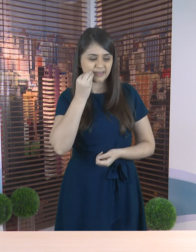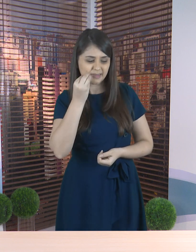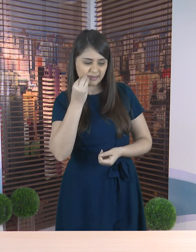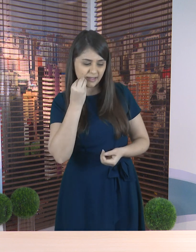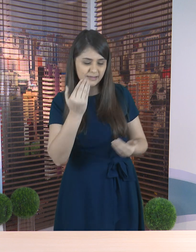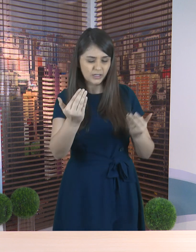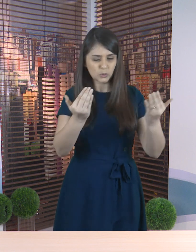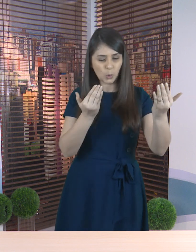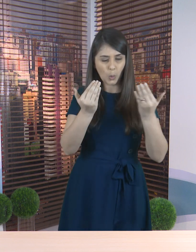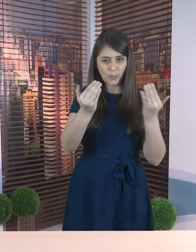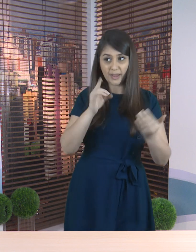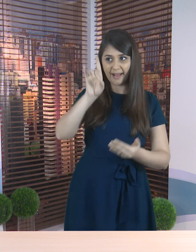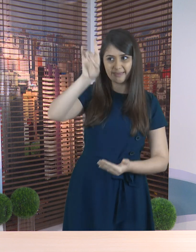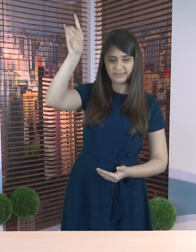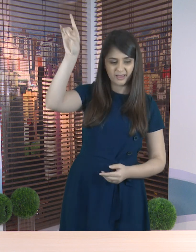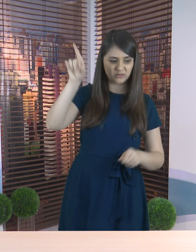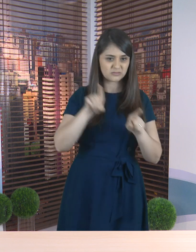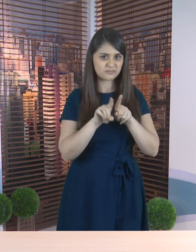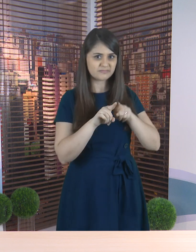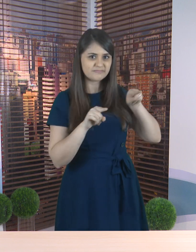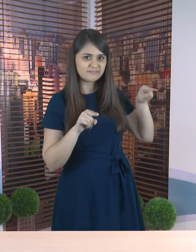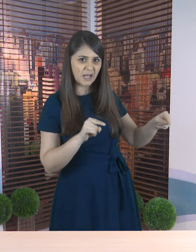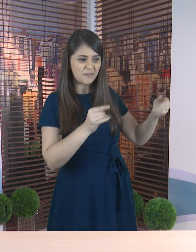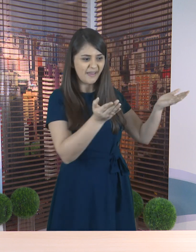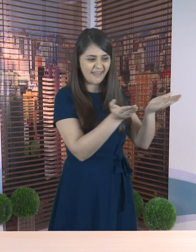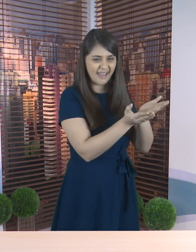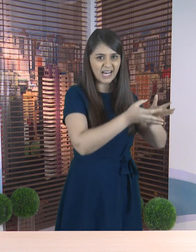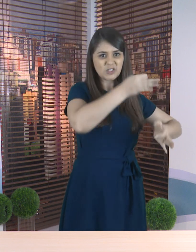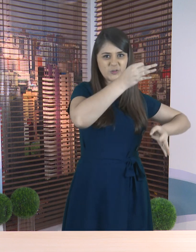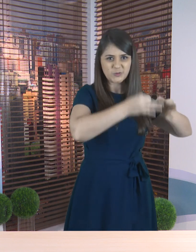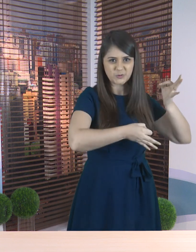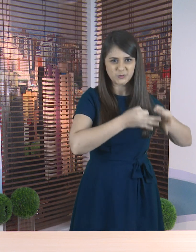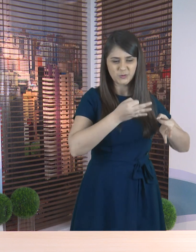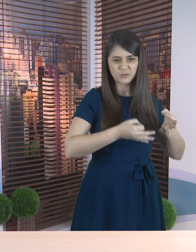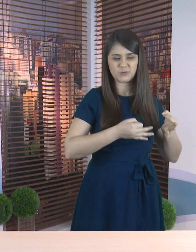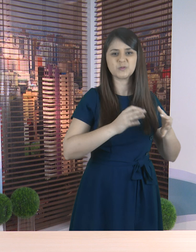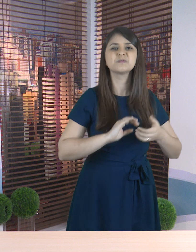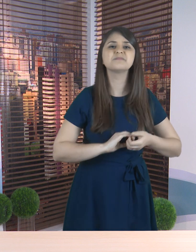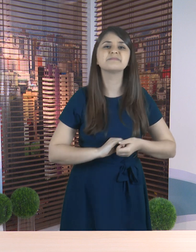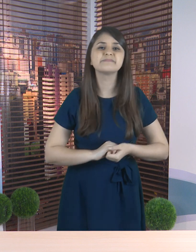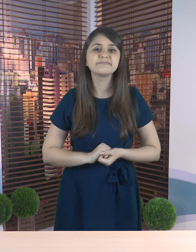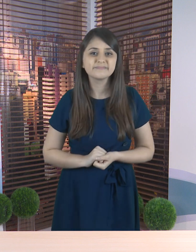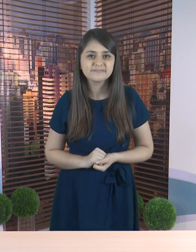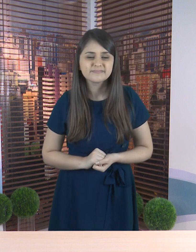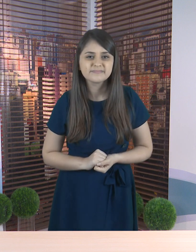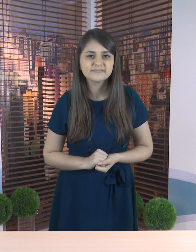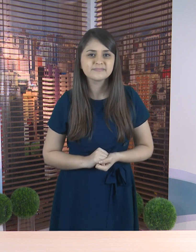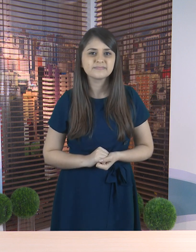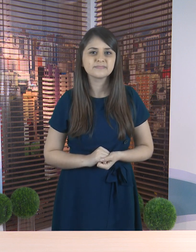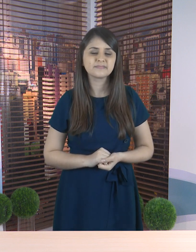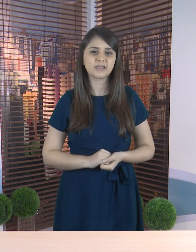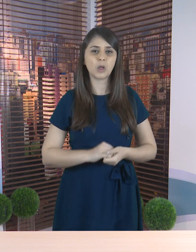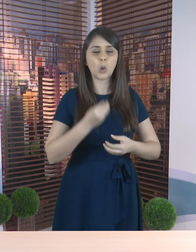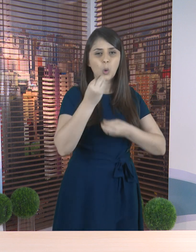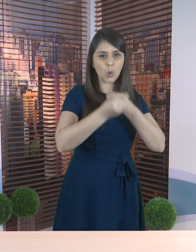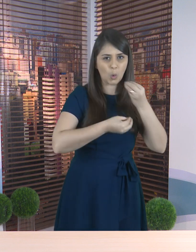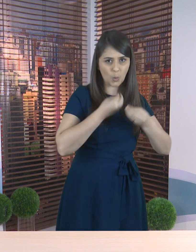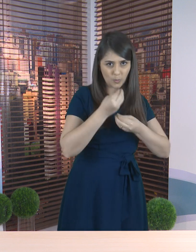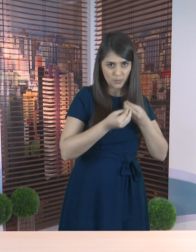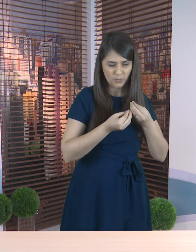na profundidade, na largura, na extensão ou no céu, no Sheol, na terra